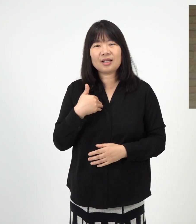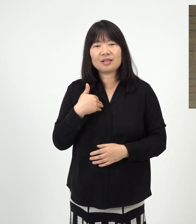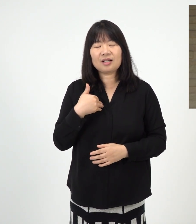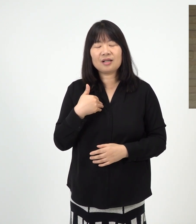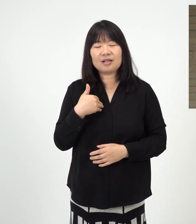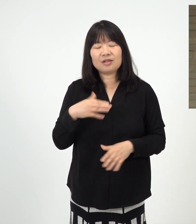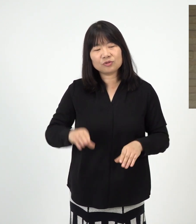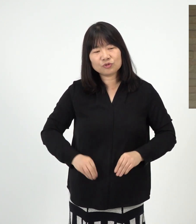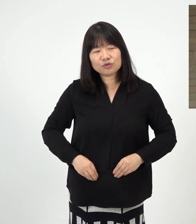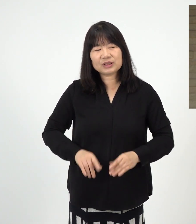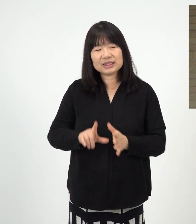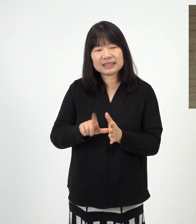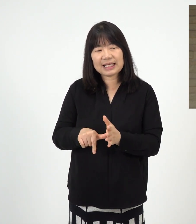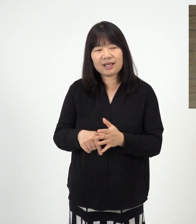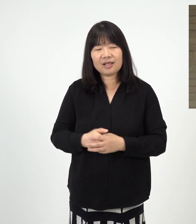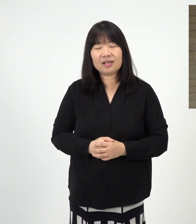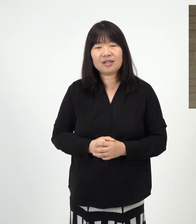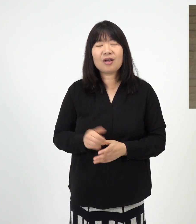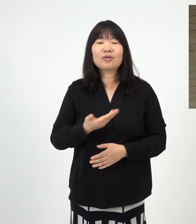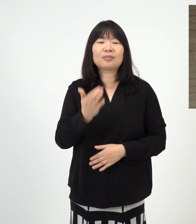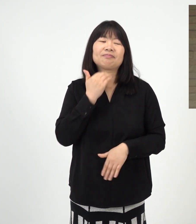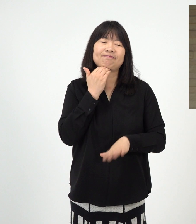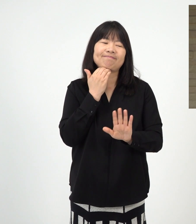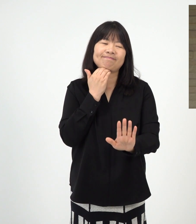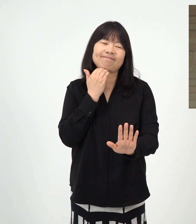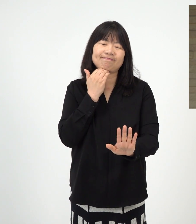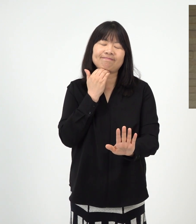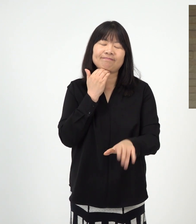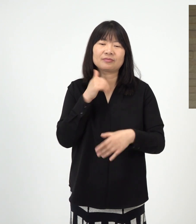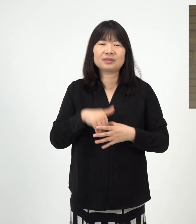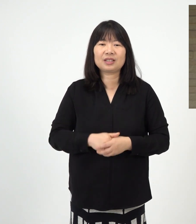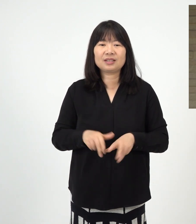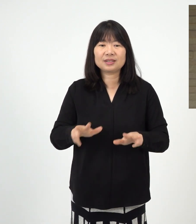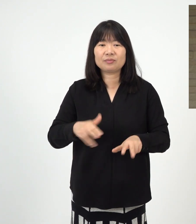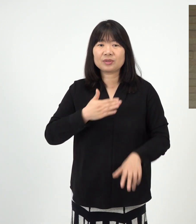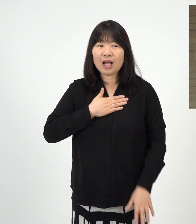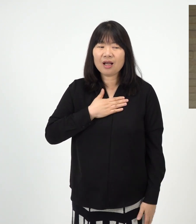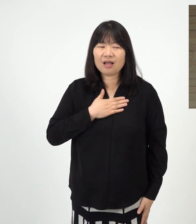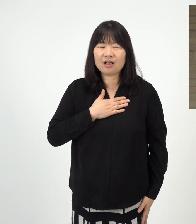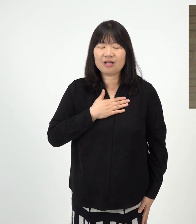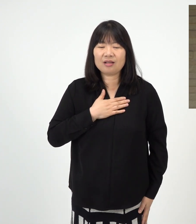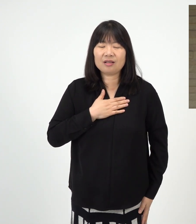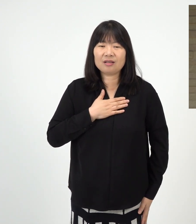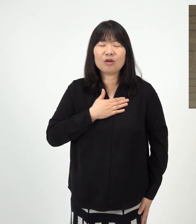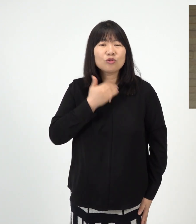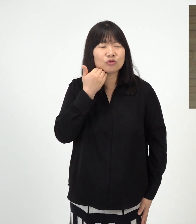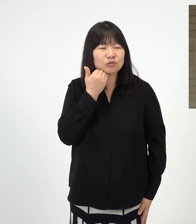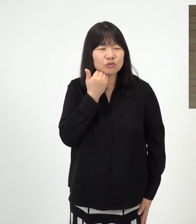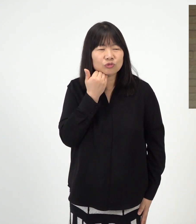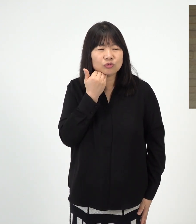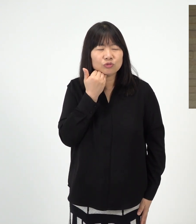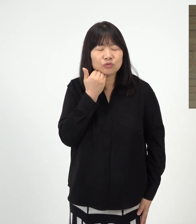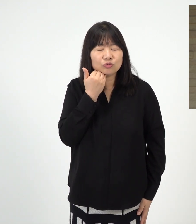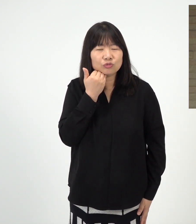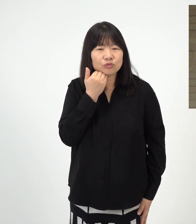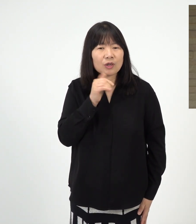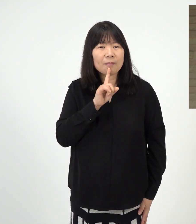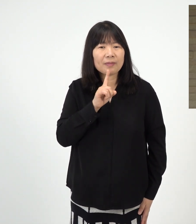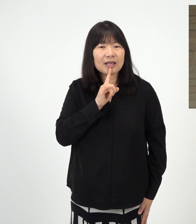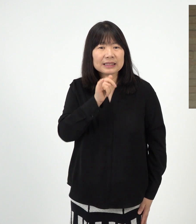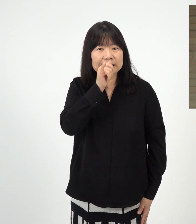줄일 때, 자, 여러분 잠깐만요. 여기 내가는 지금 누구가 가리키는